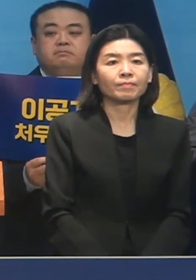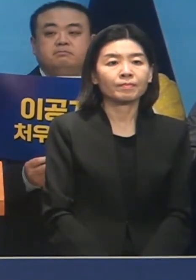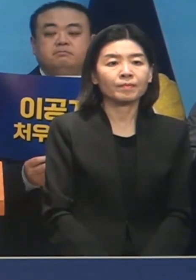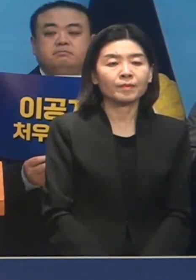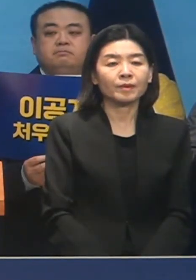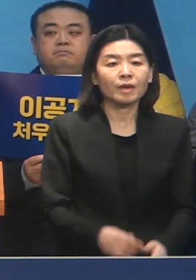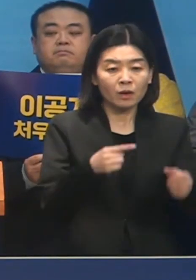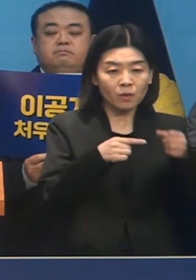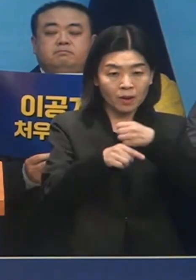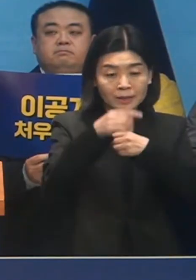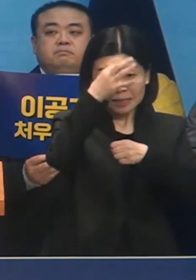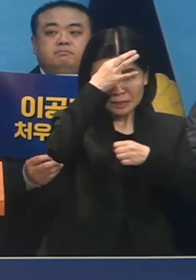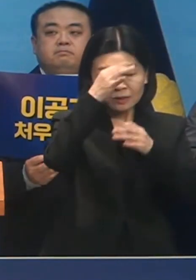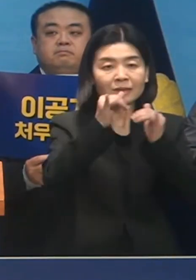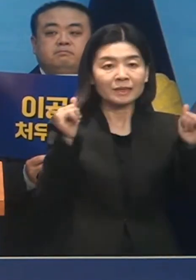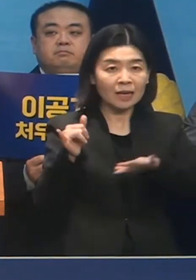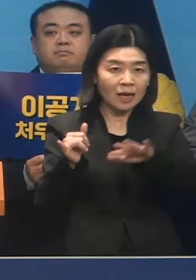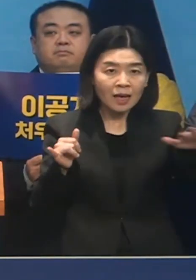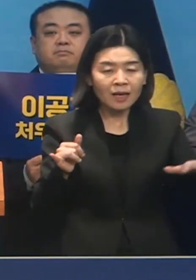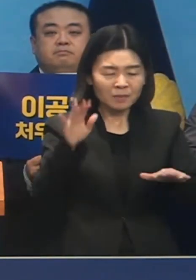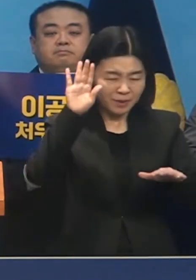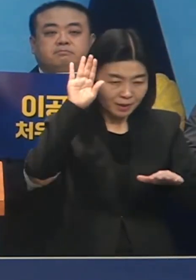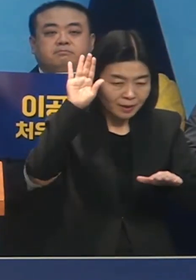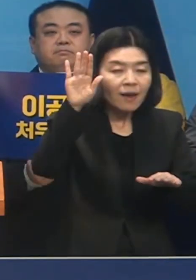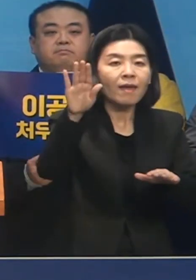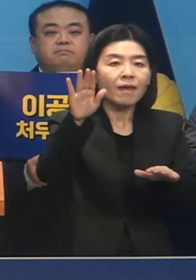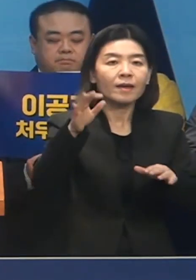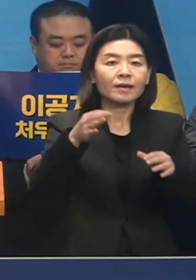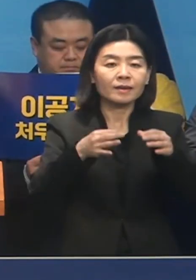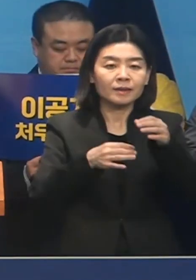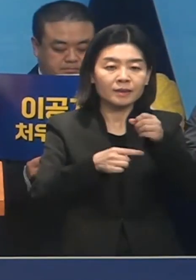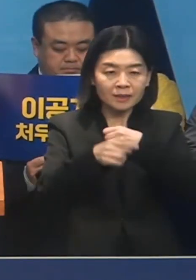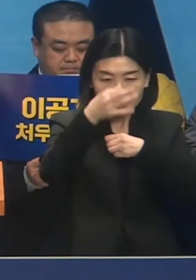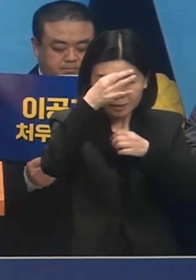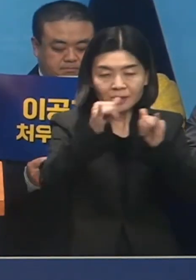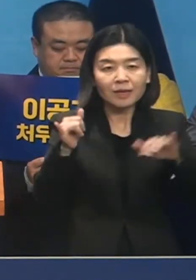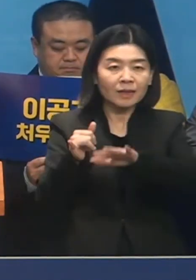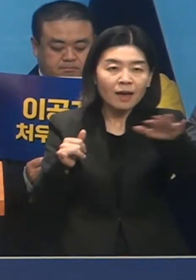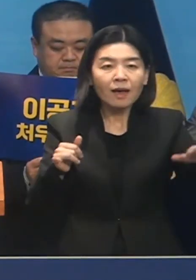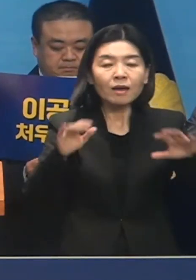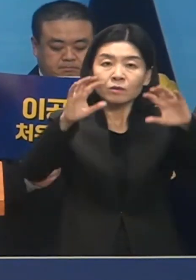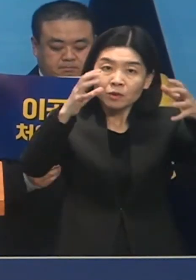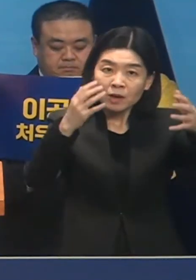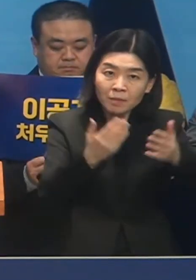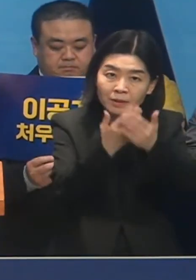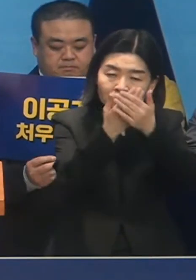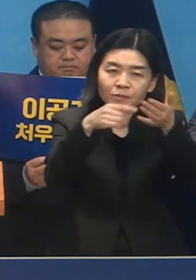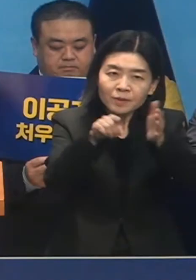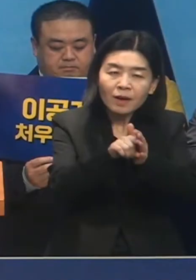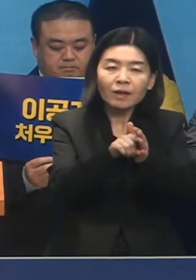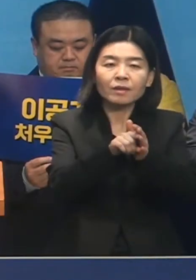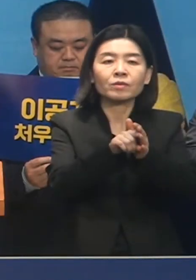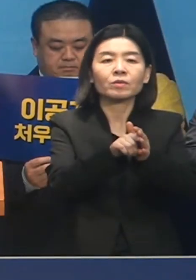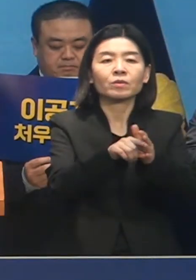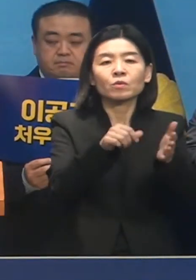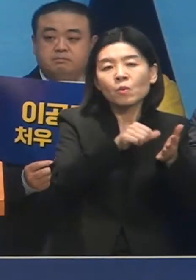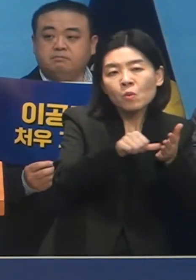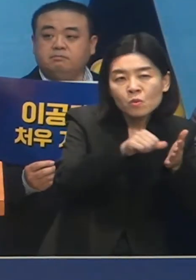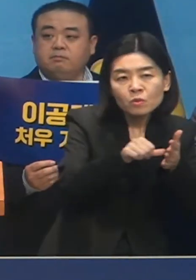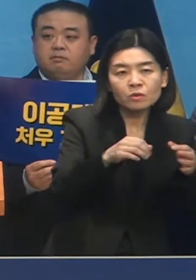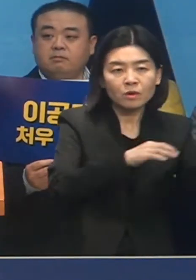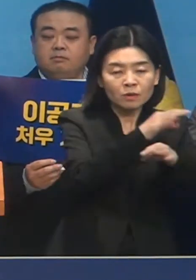우리 과학기술자, 미래의 과학기술자들은 국가 과학기술 발전의 도구, 경제 발전의